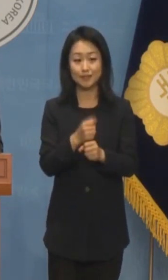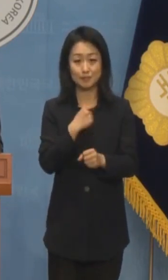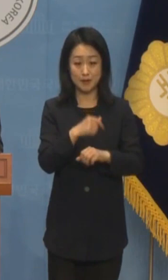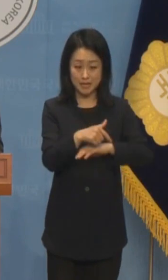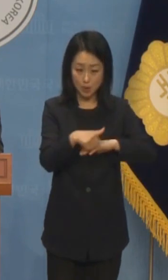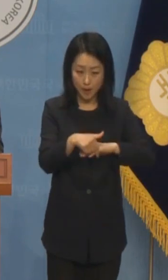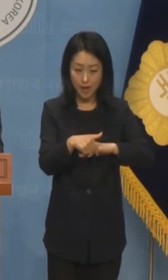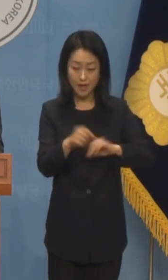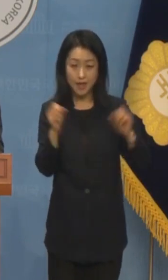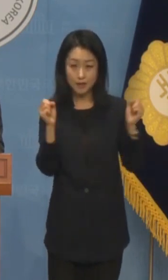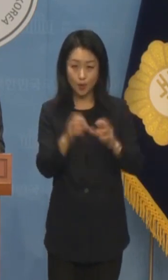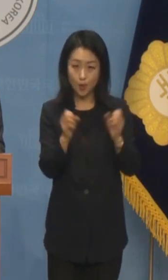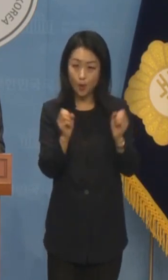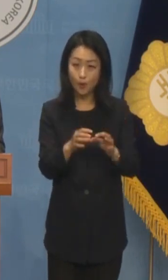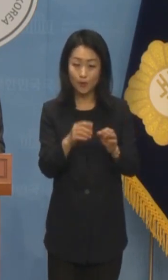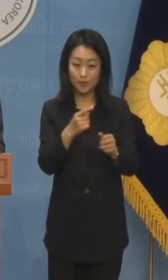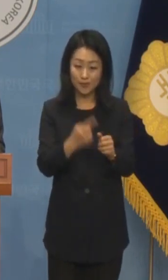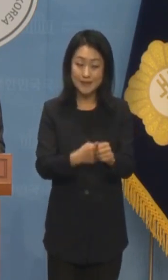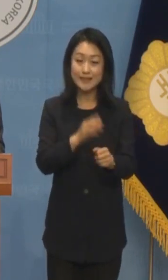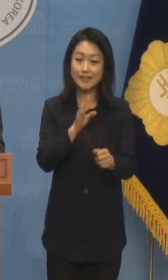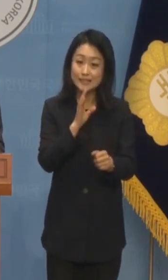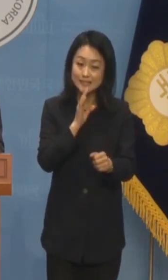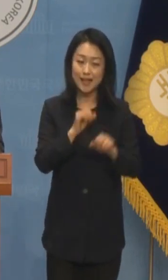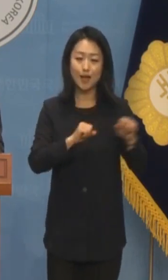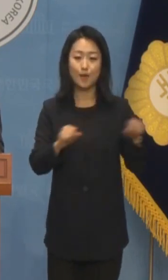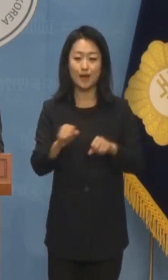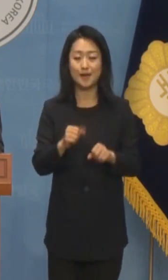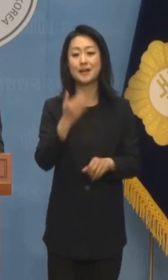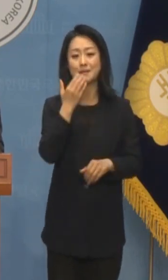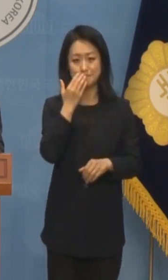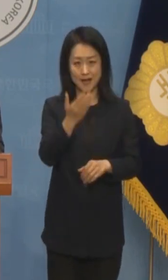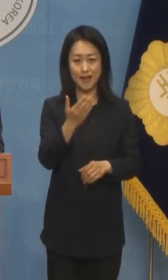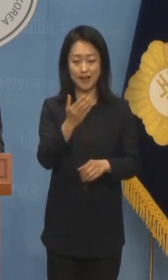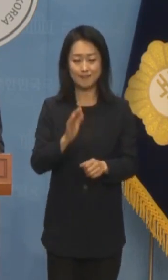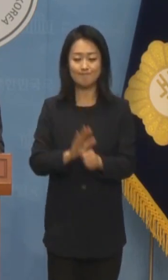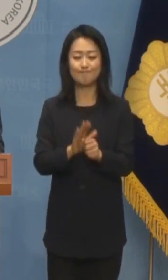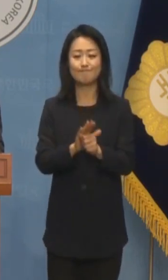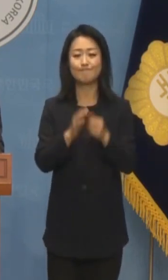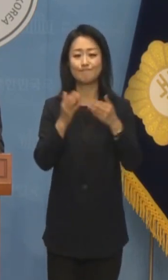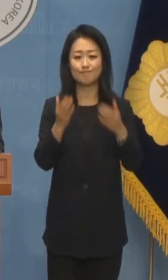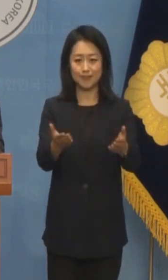기획하고 토론하는 등 실질적인 활동을 할 수 있도록